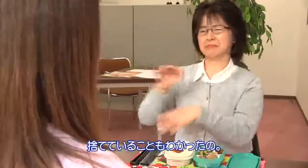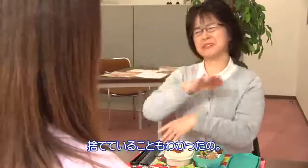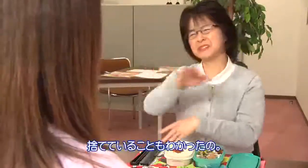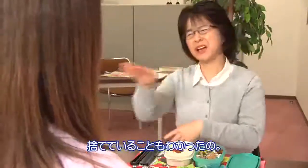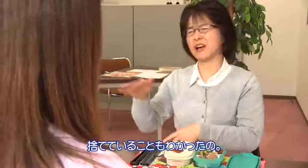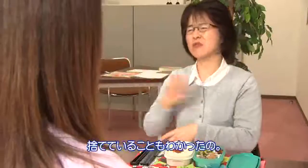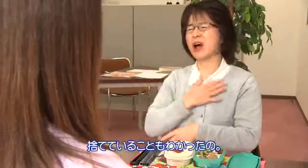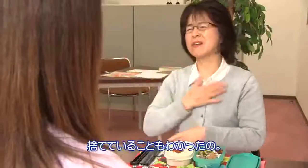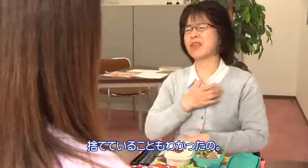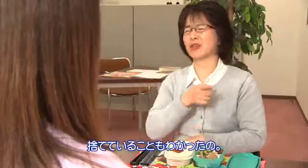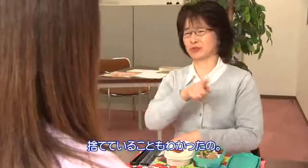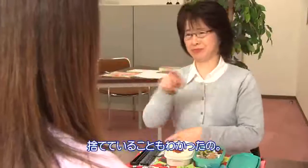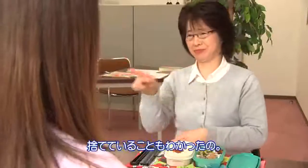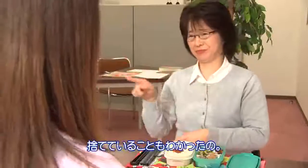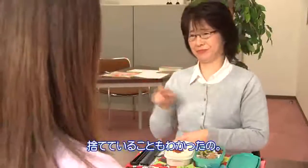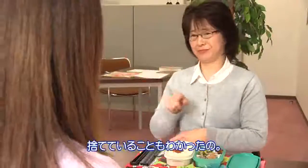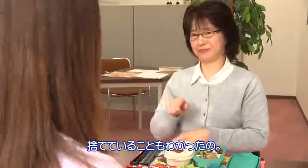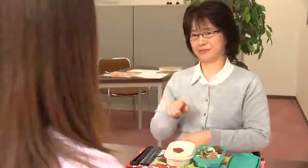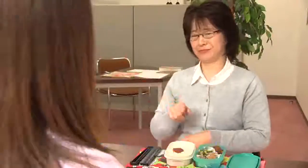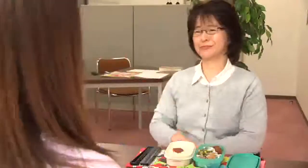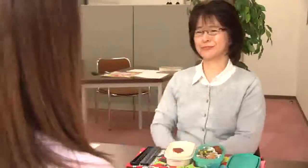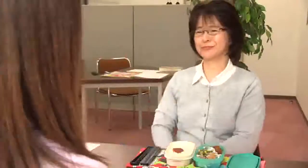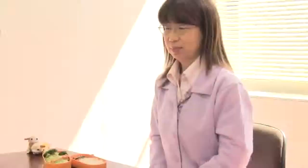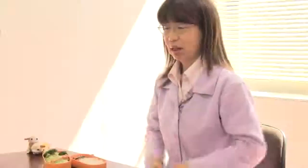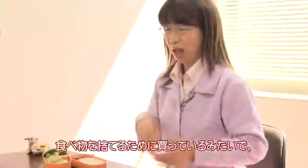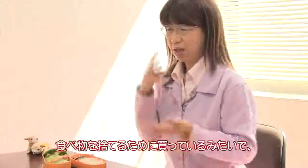切れる前に捨ててしまうということもわかっているのよ